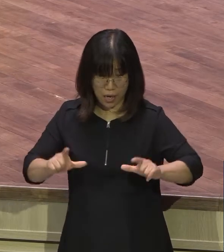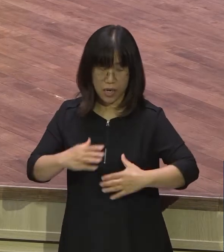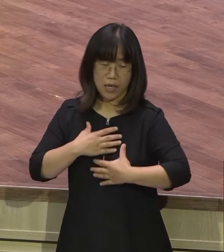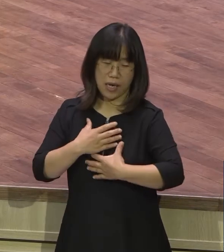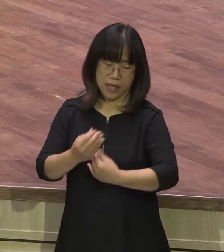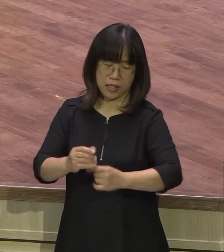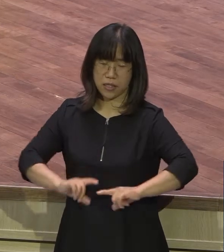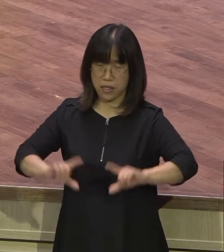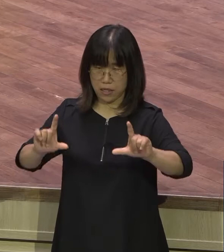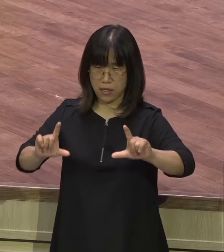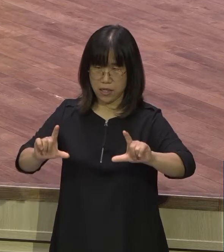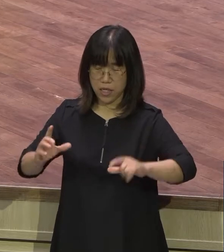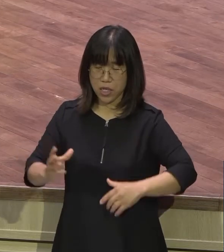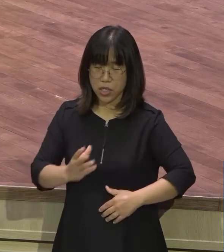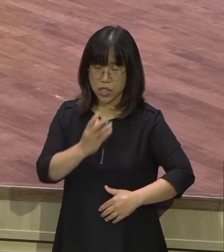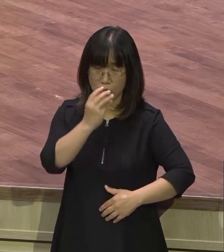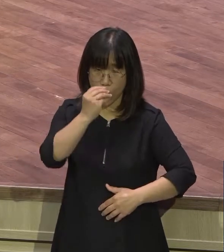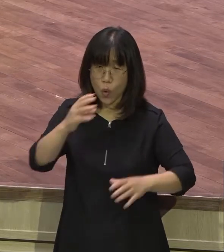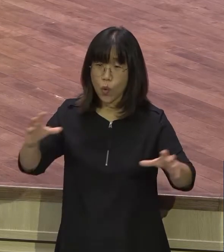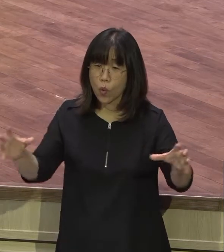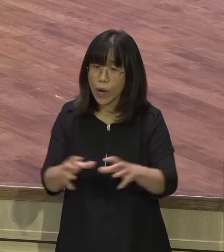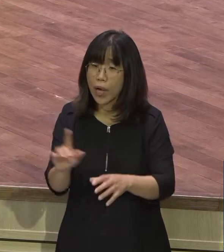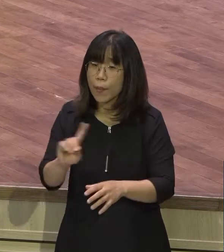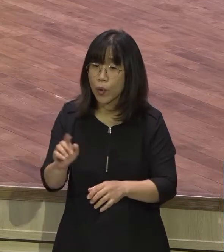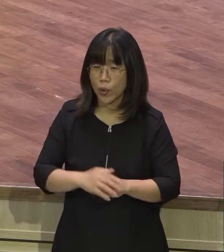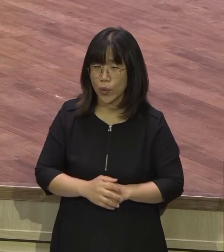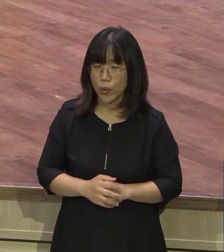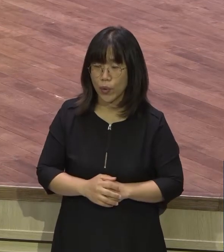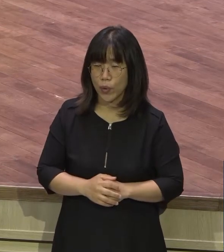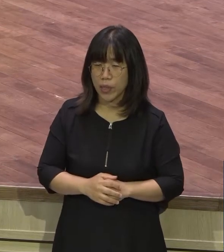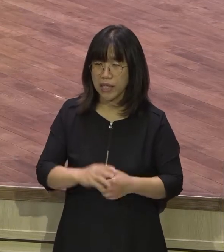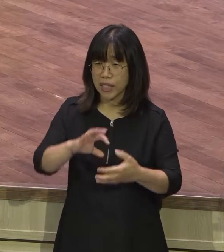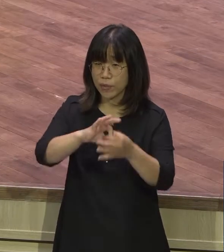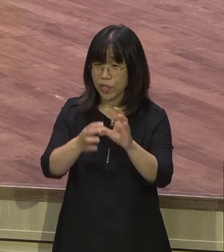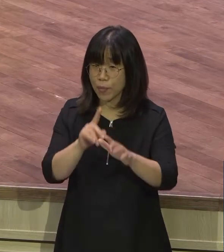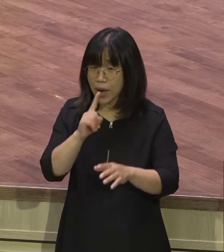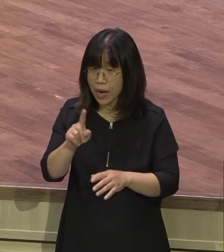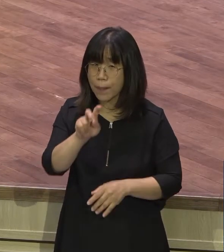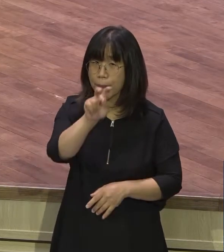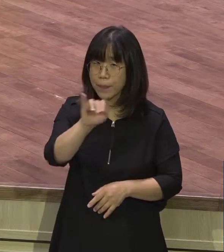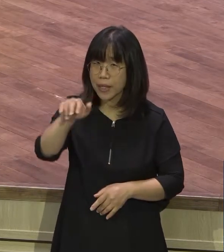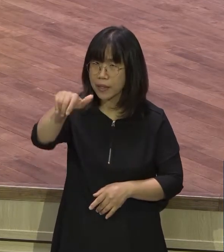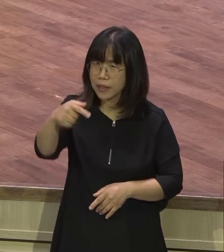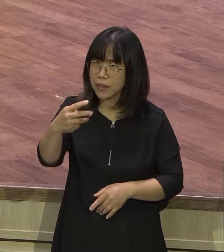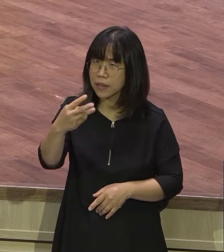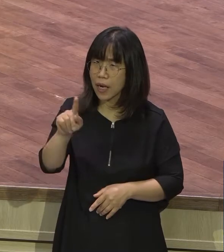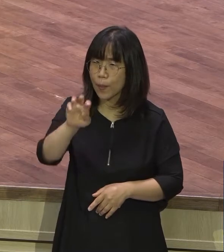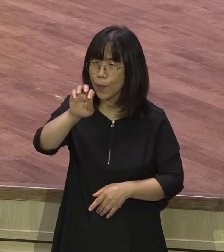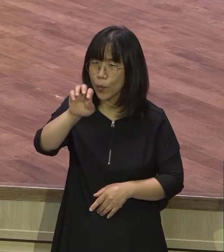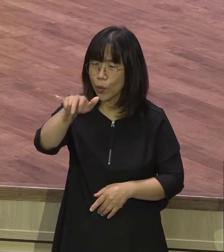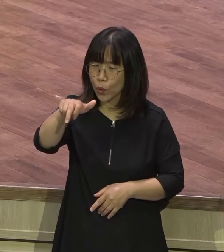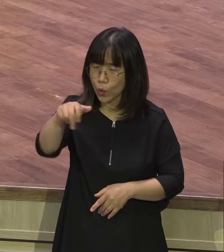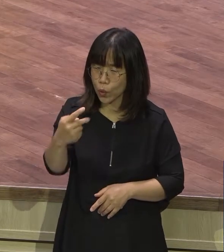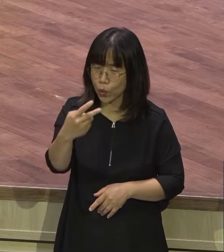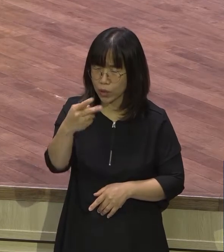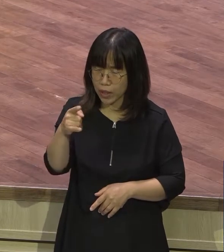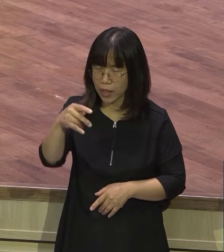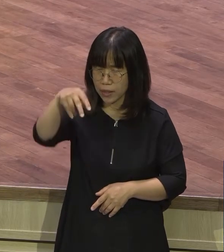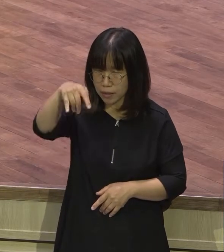성애의 날이라. 성애다. 성애라가 무슨 말이냐. 우리 말로 미크라코데시란다. 미크라코데시는